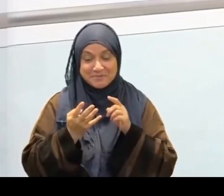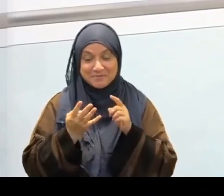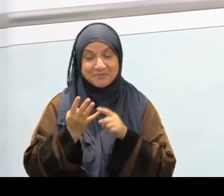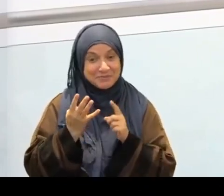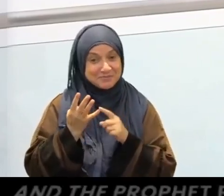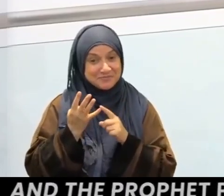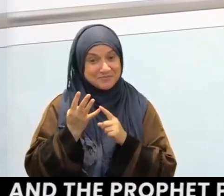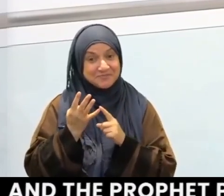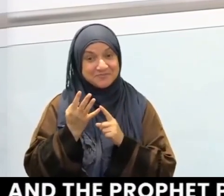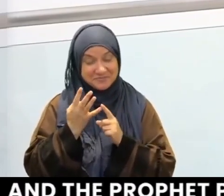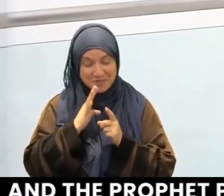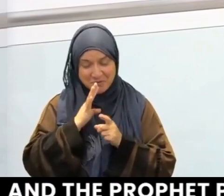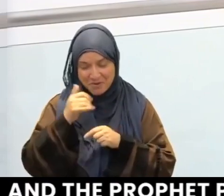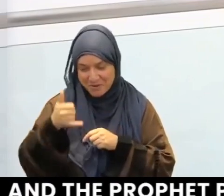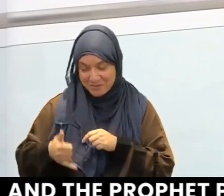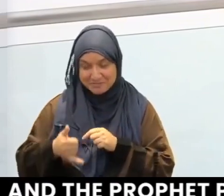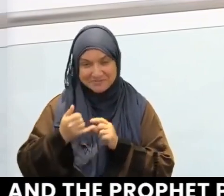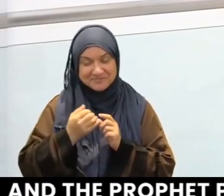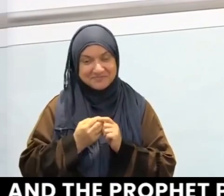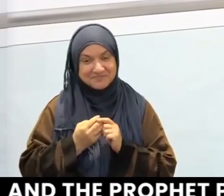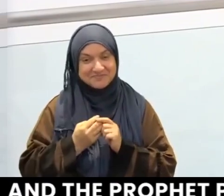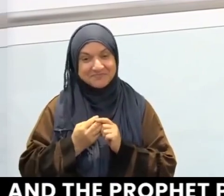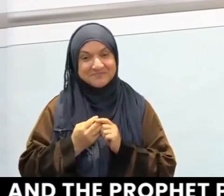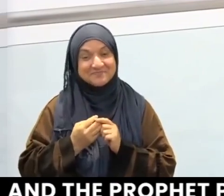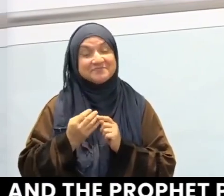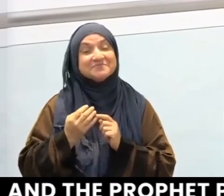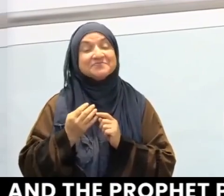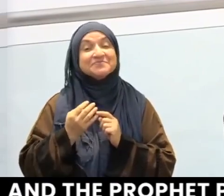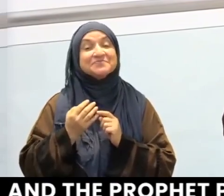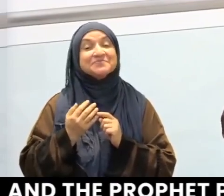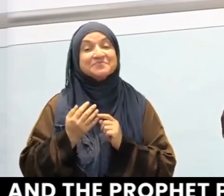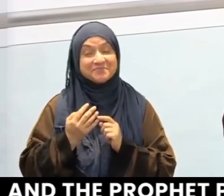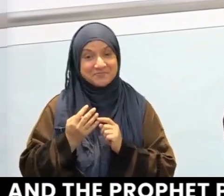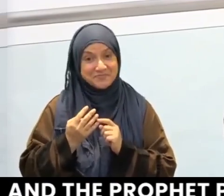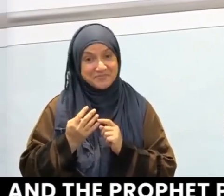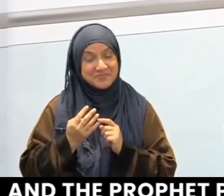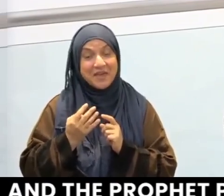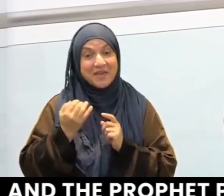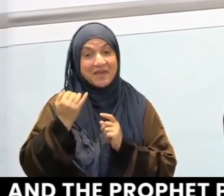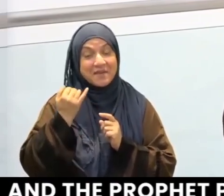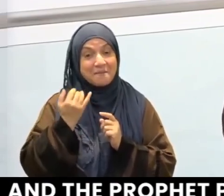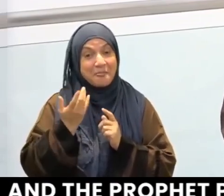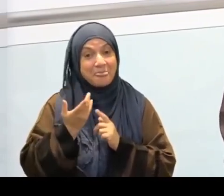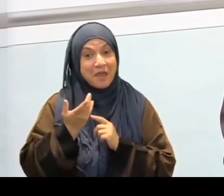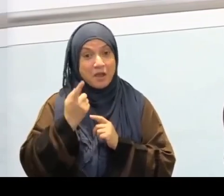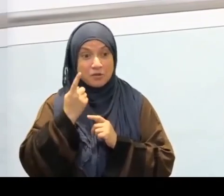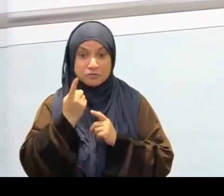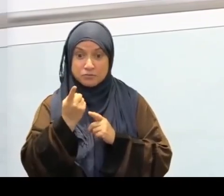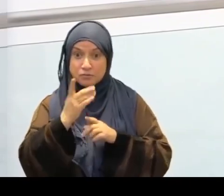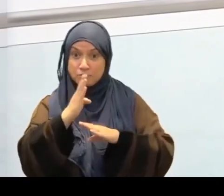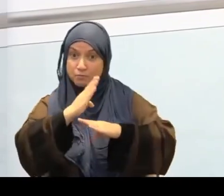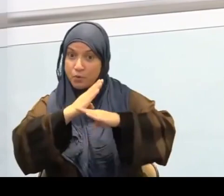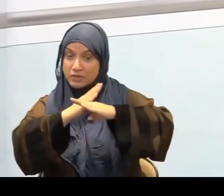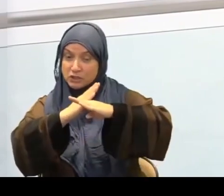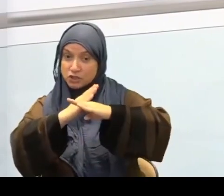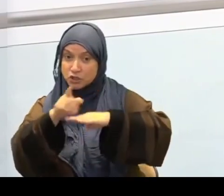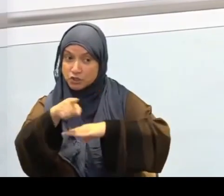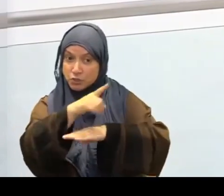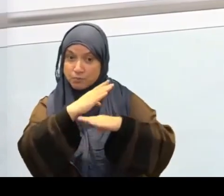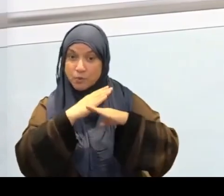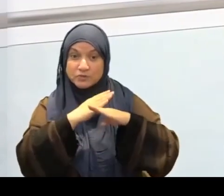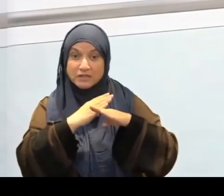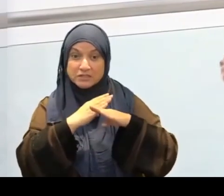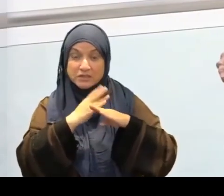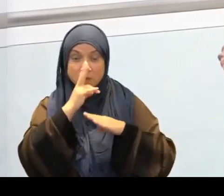أَيْدِيَكُمْ. And the Prophet ﷺ said, guard your gaze, your eyesight, and guard your private